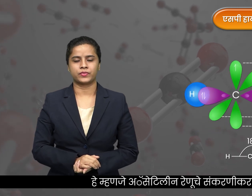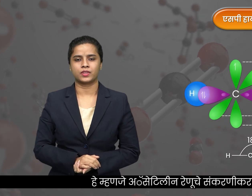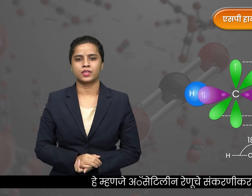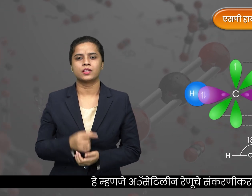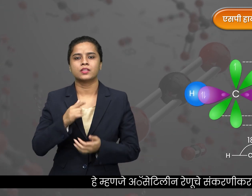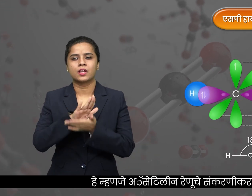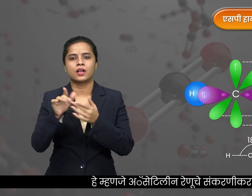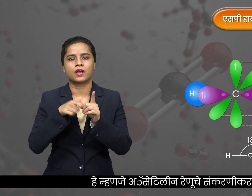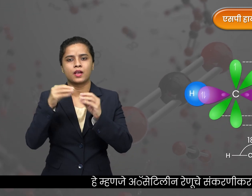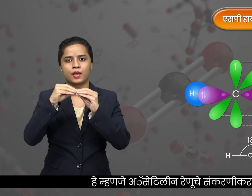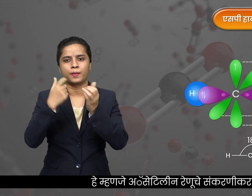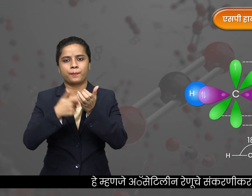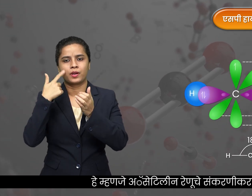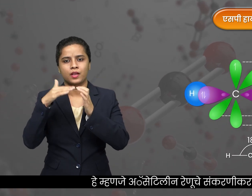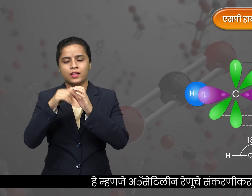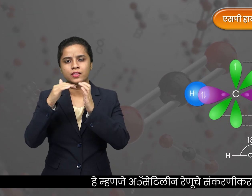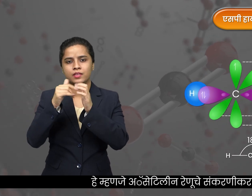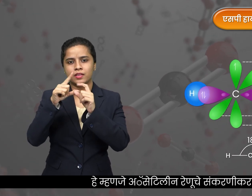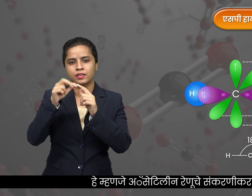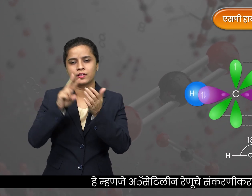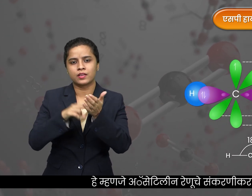हे म्हणजे ॲसेटिलीन रेणूंचे संकरीकरण.